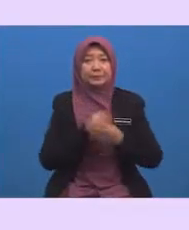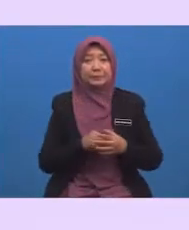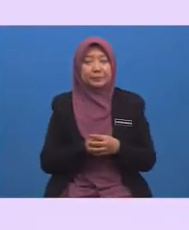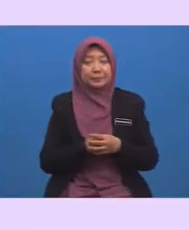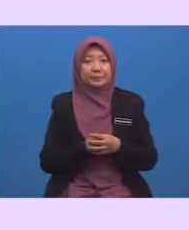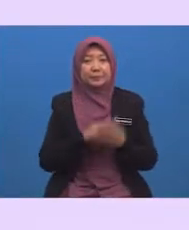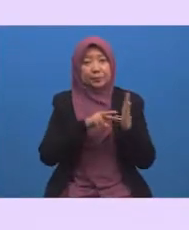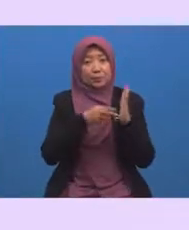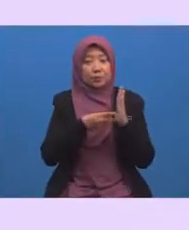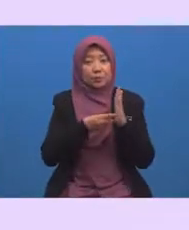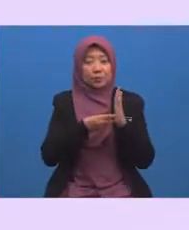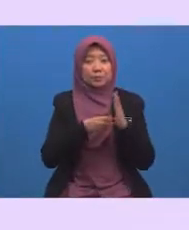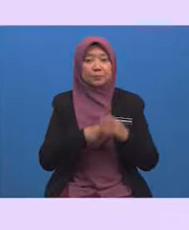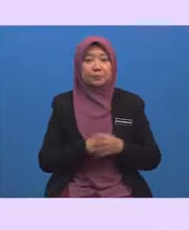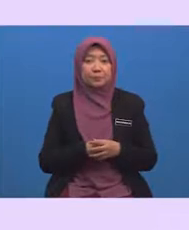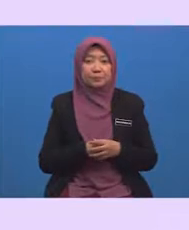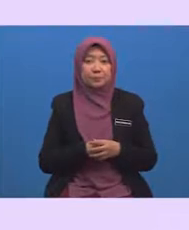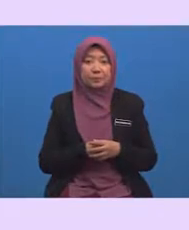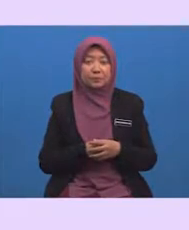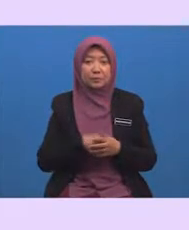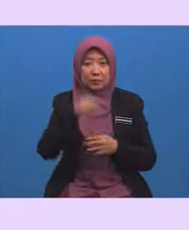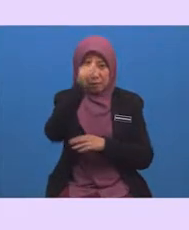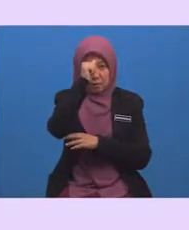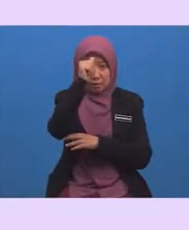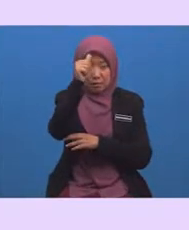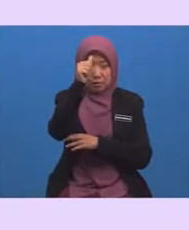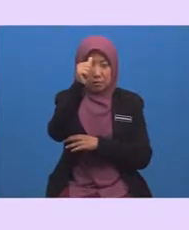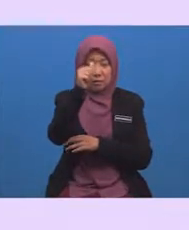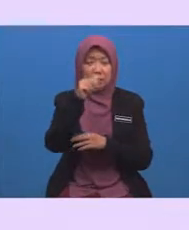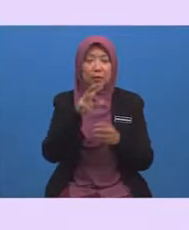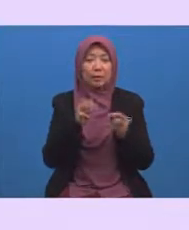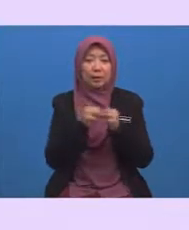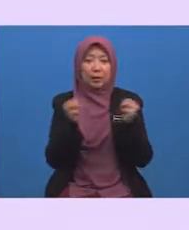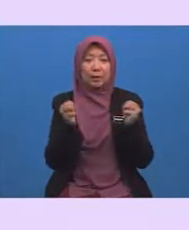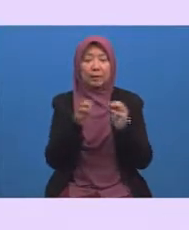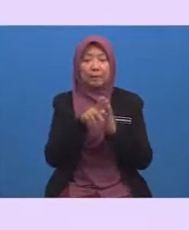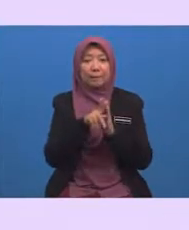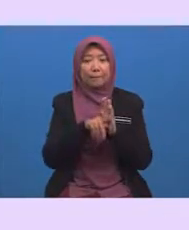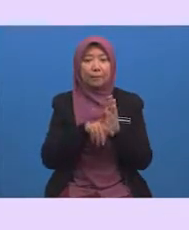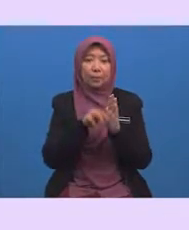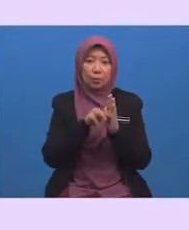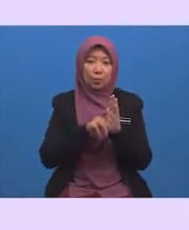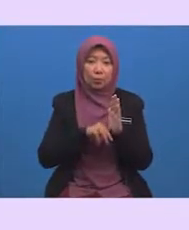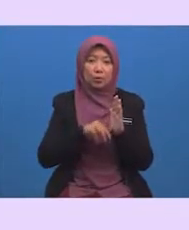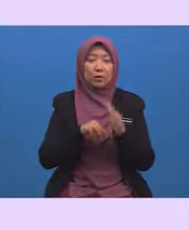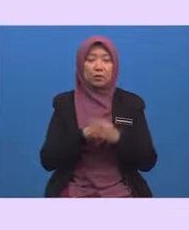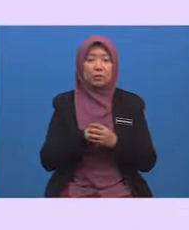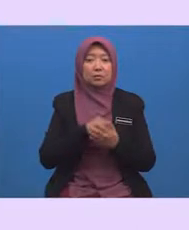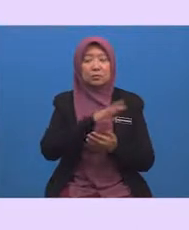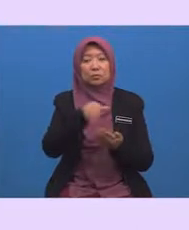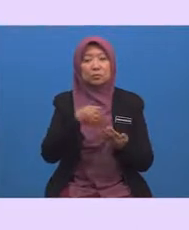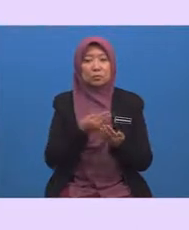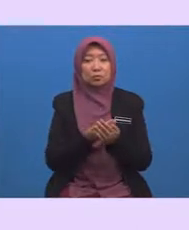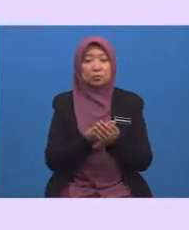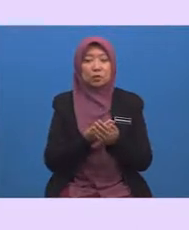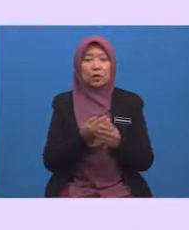pengertian Ar-Rahman ialah Allah Maha Pemurah terhadap sekalian hamba dan